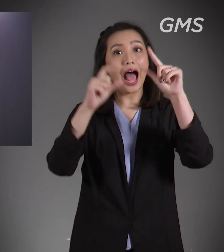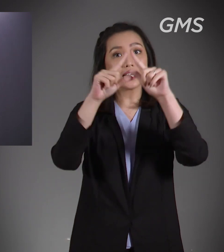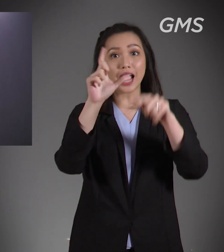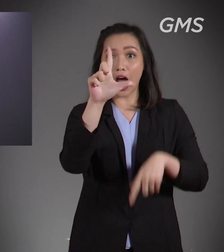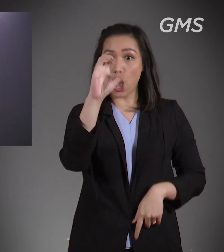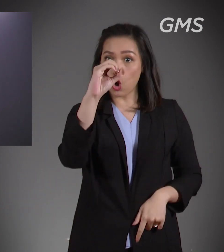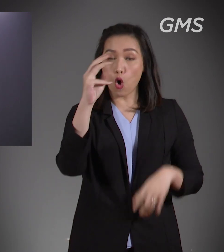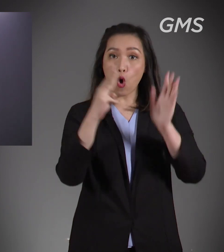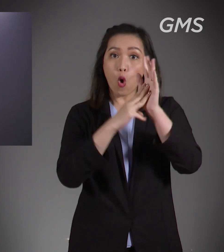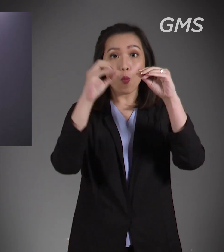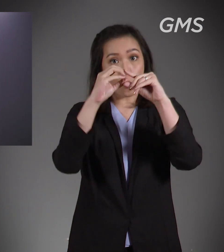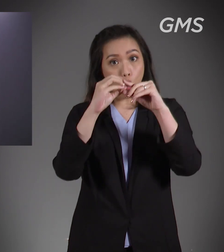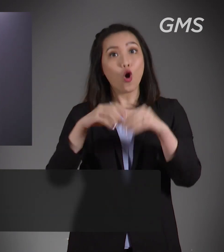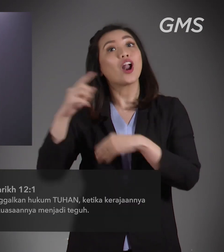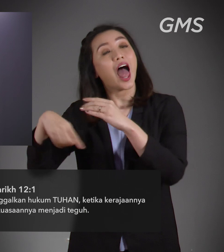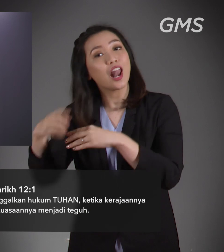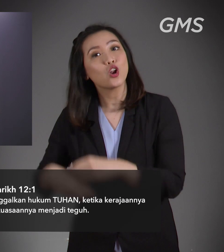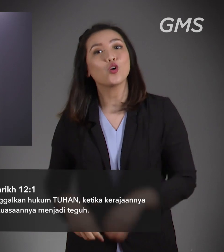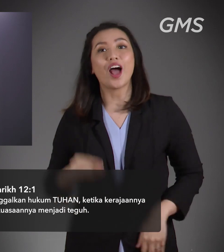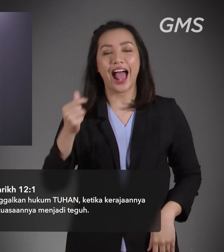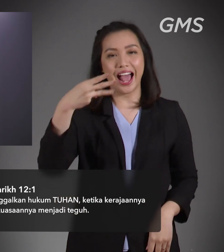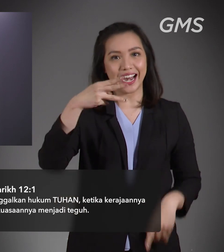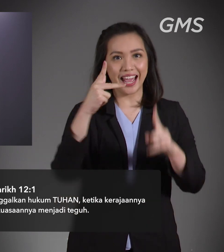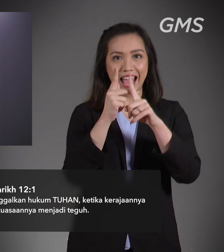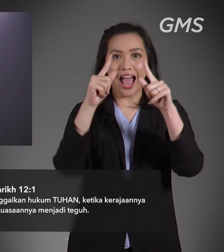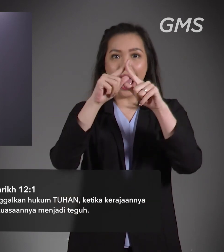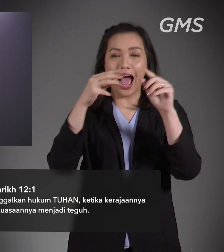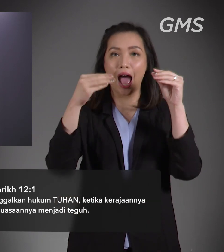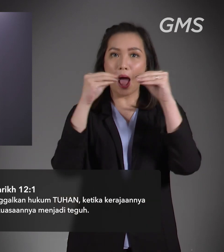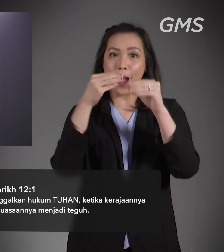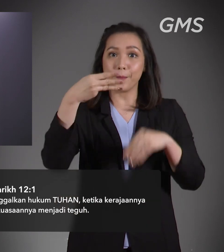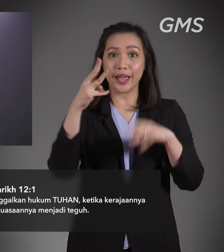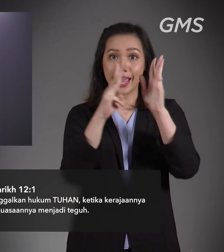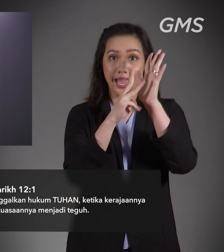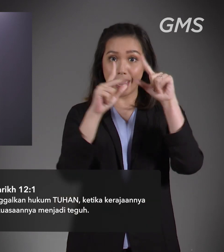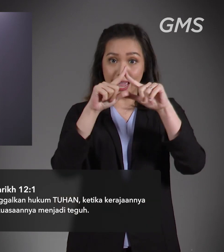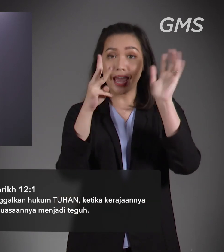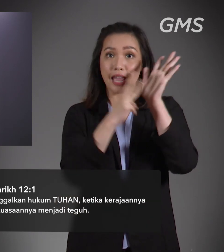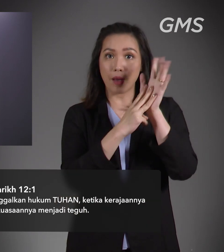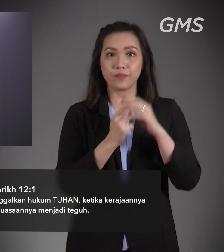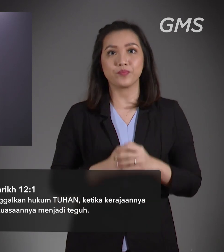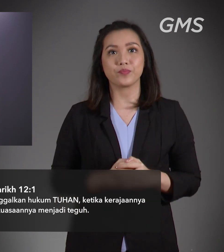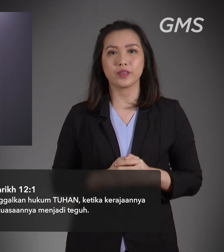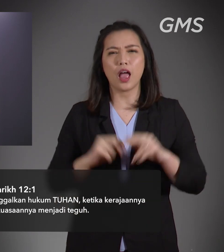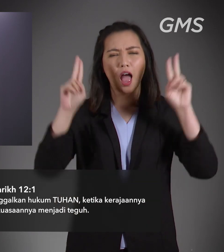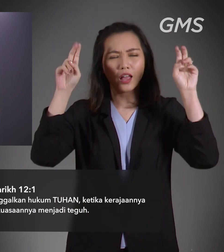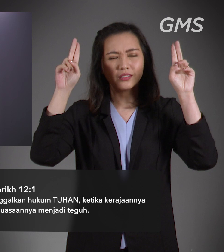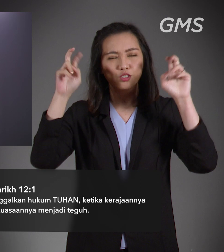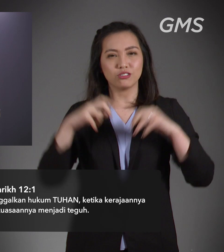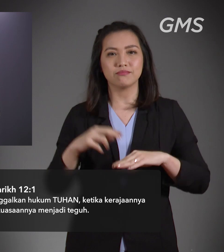2 Tawarik pasal yang ke-12. Ayat pertama sampai 16. Jatuh bangun